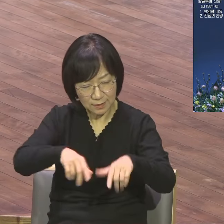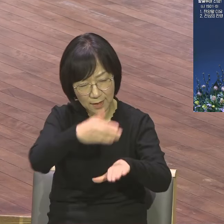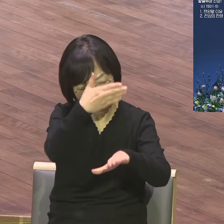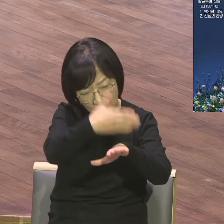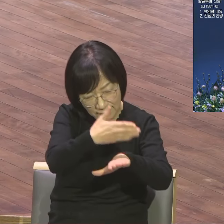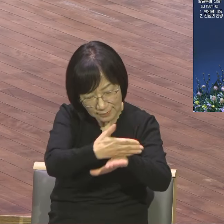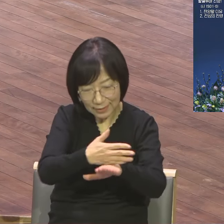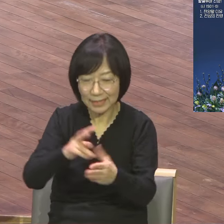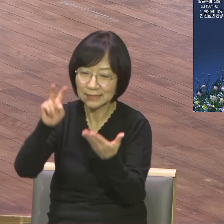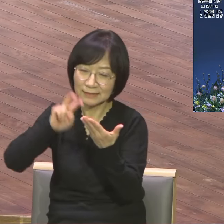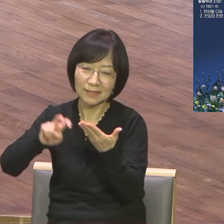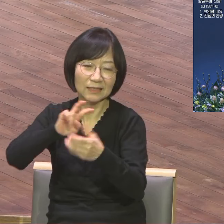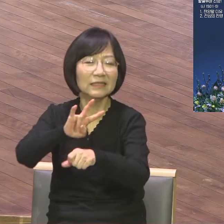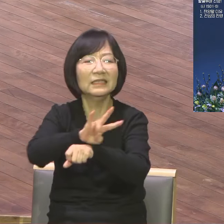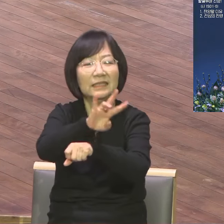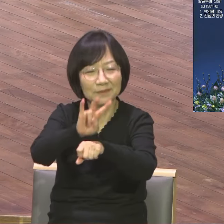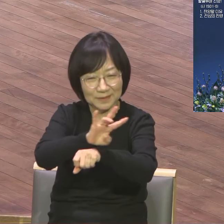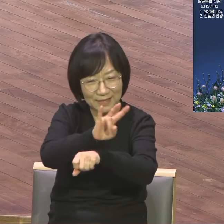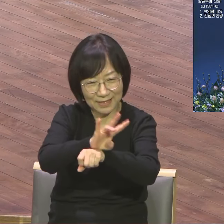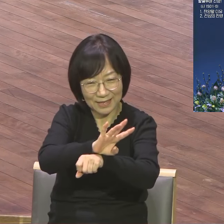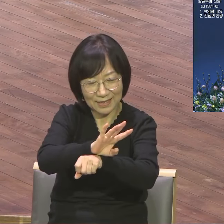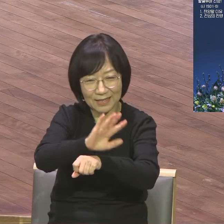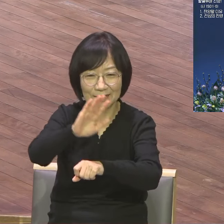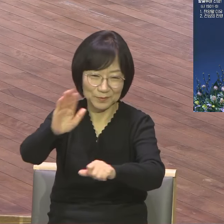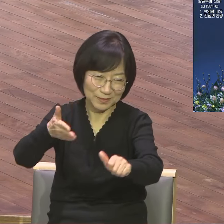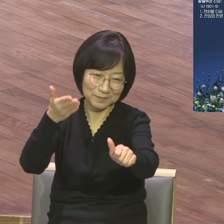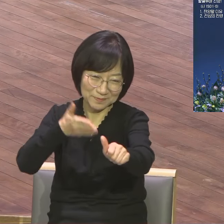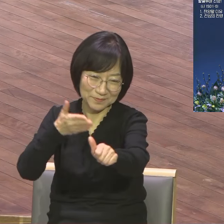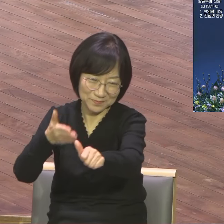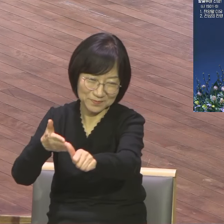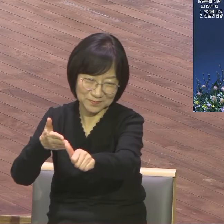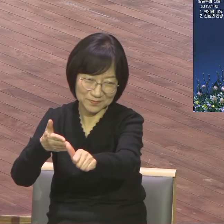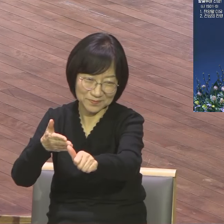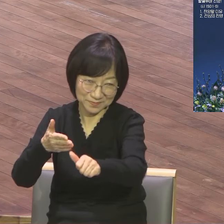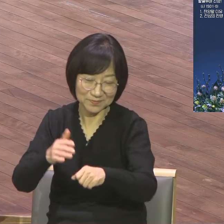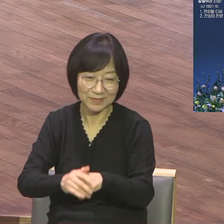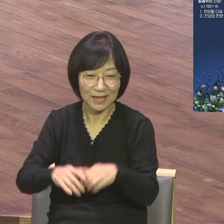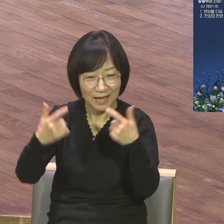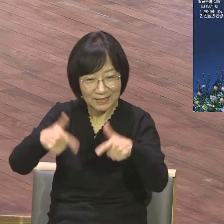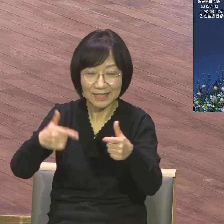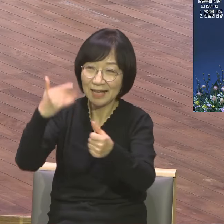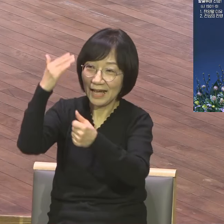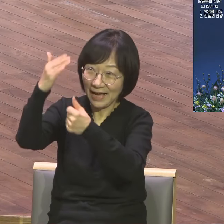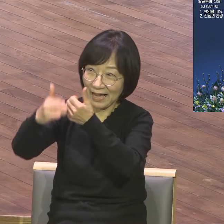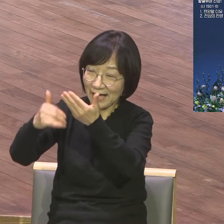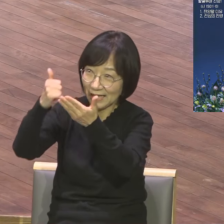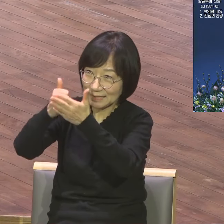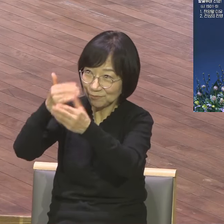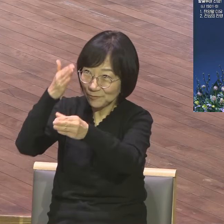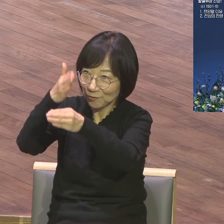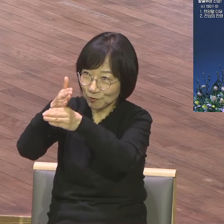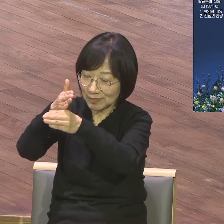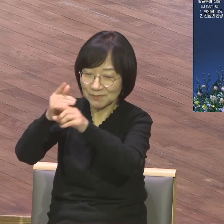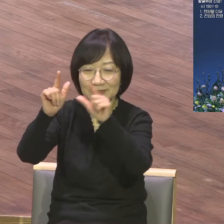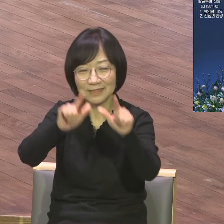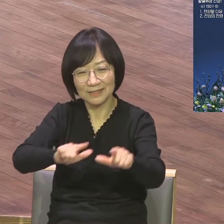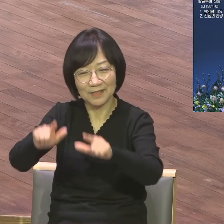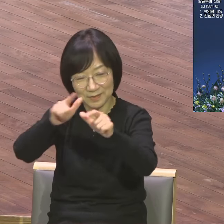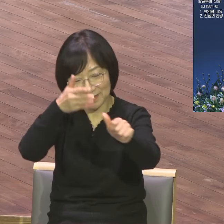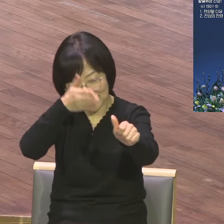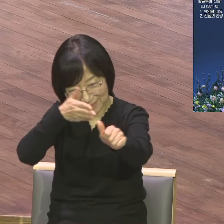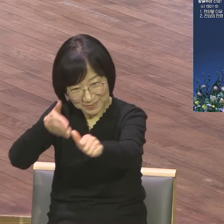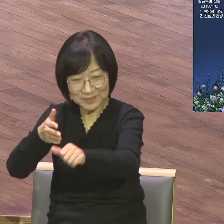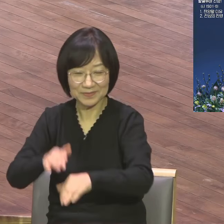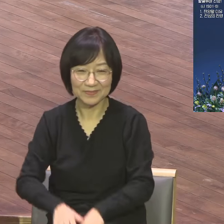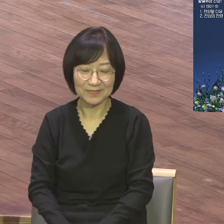24되어져서 삶의 모든 영적 분위기를 하나님 중심으로 바꾸시기 바랍니다. 하나님 중심으로.